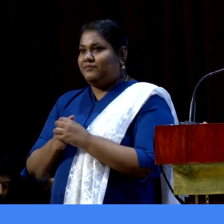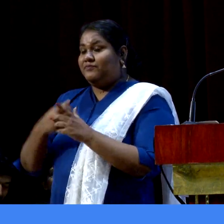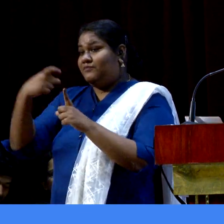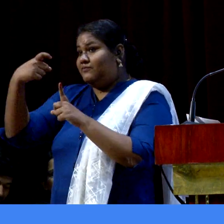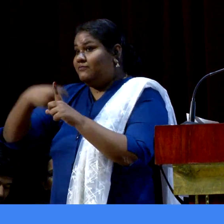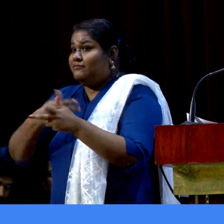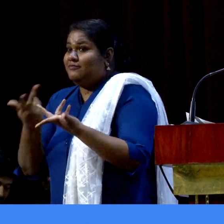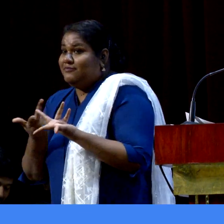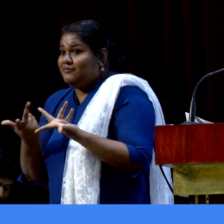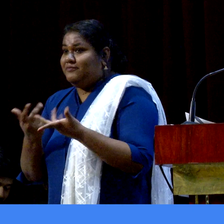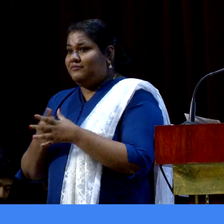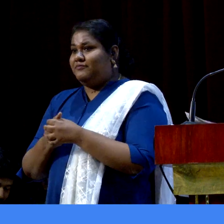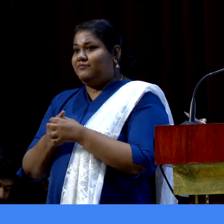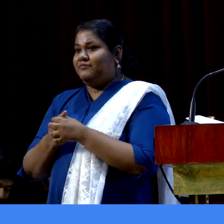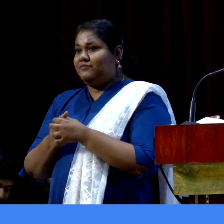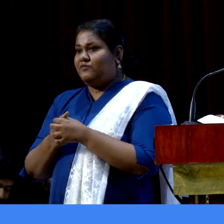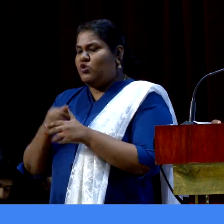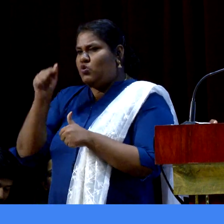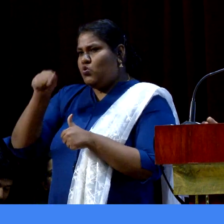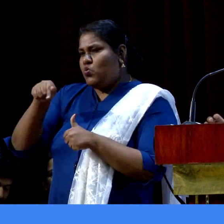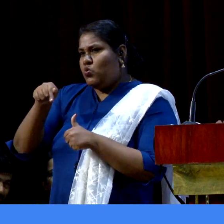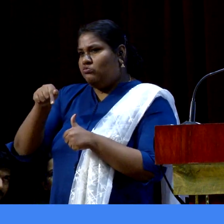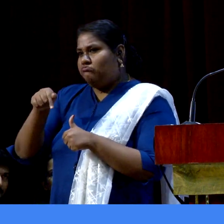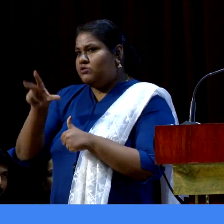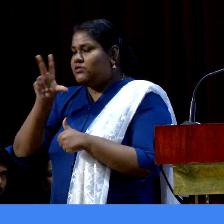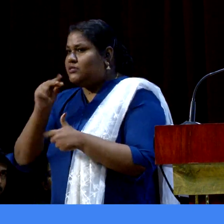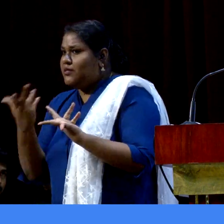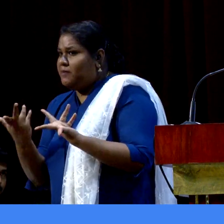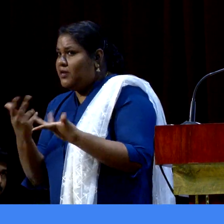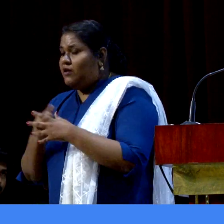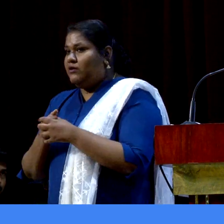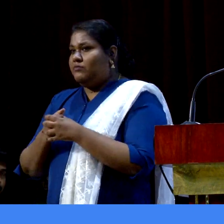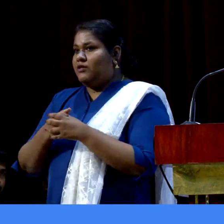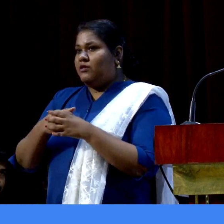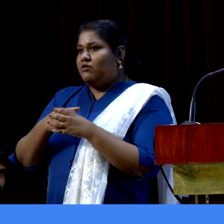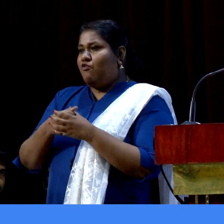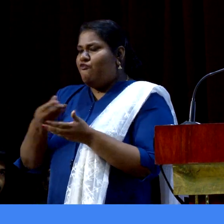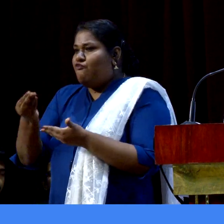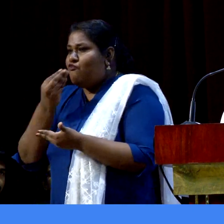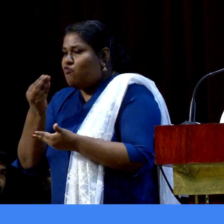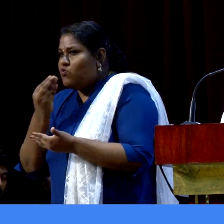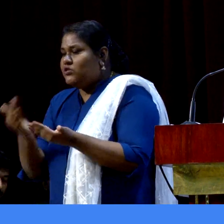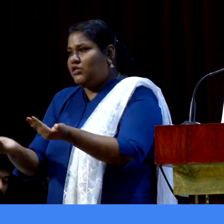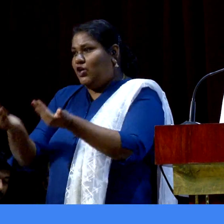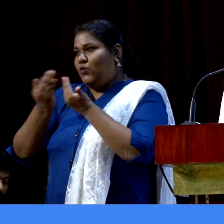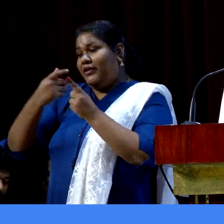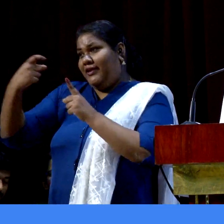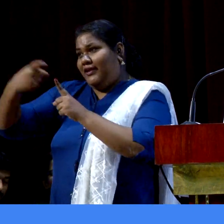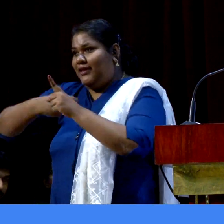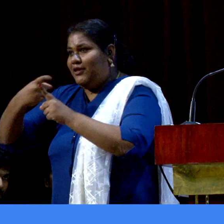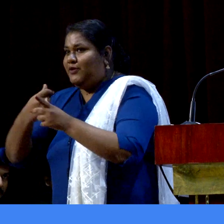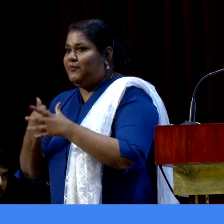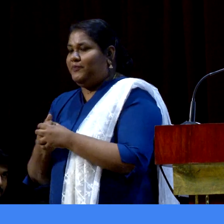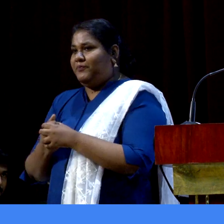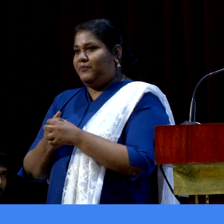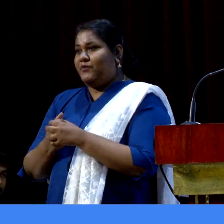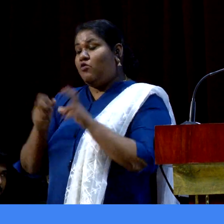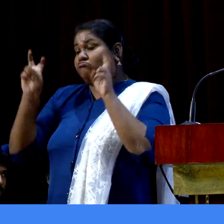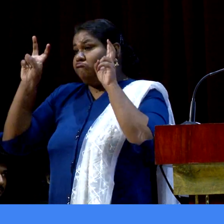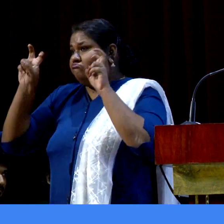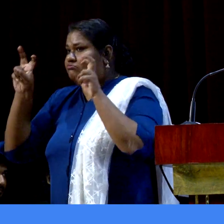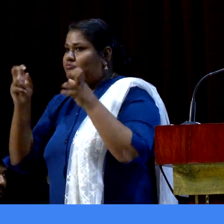கேரளியம் செமினார் இன் ஃபுட் செக்யூரிட்டி இன் கேரளா என்ற தலைப்பில்